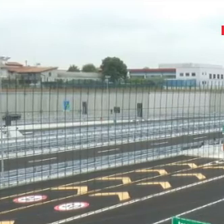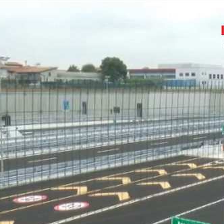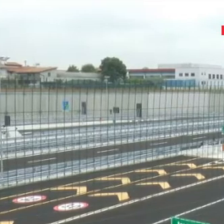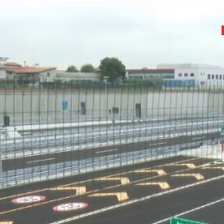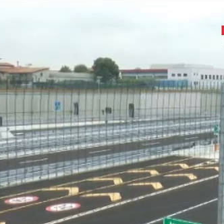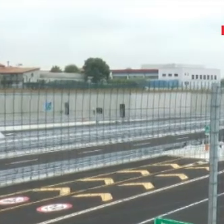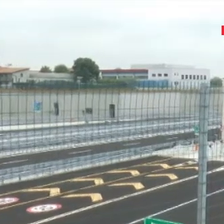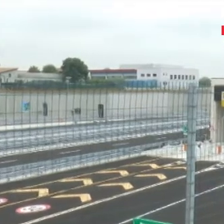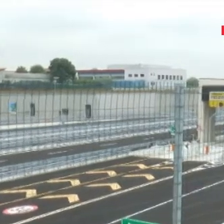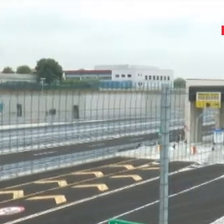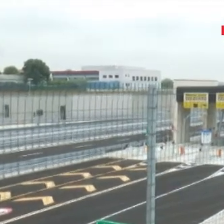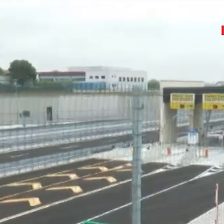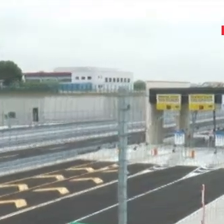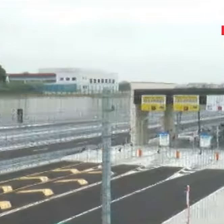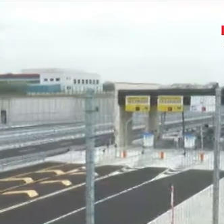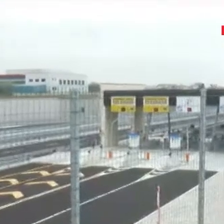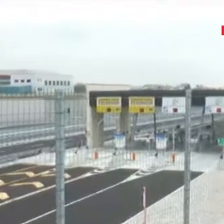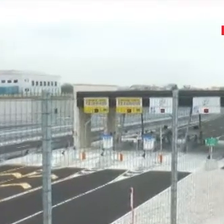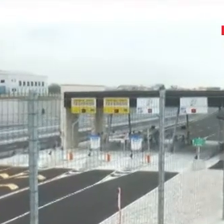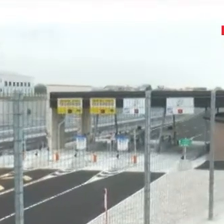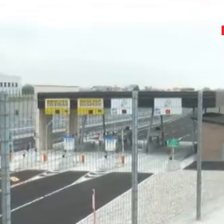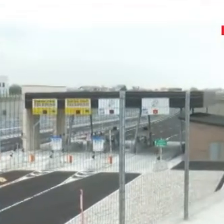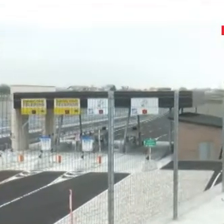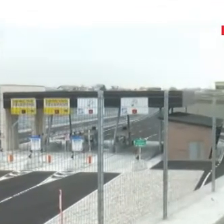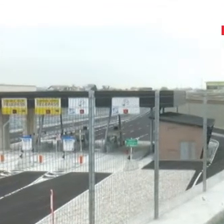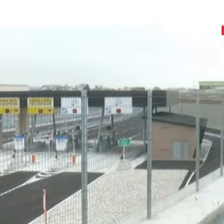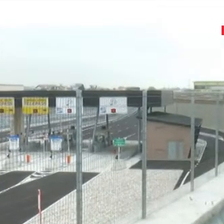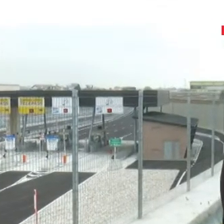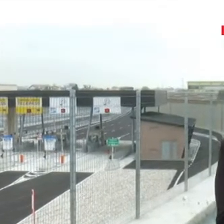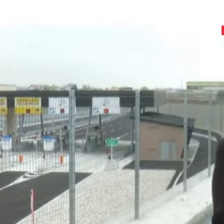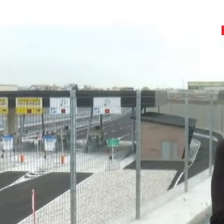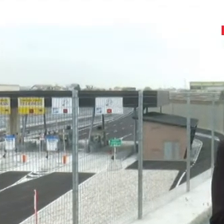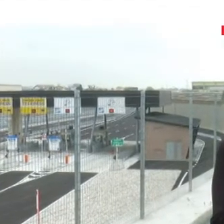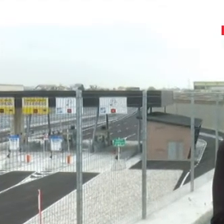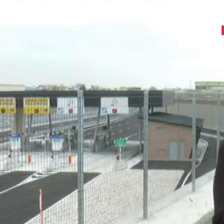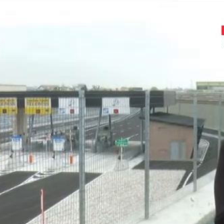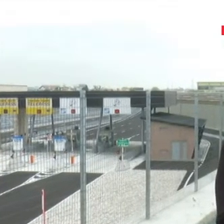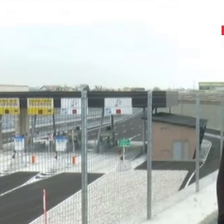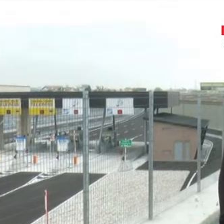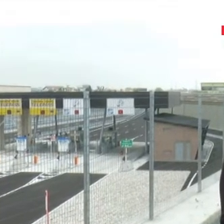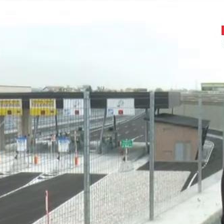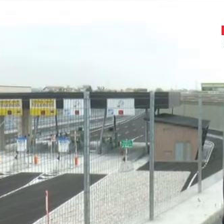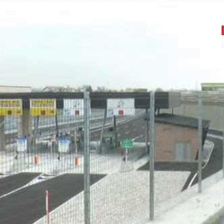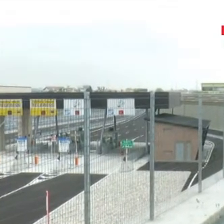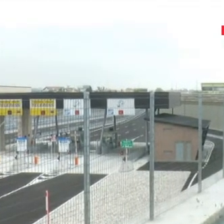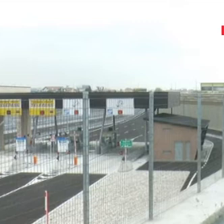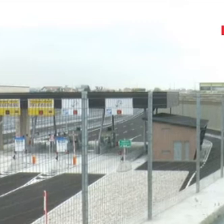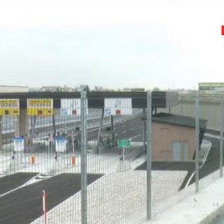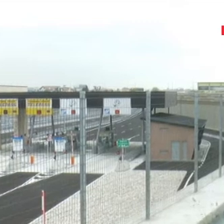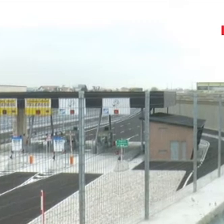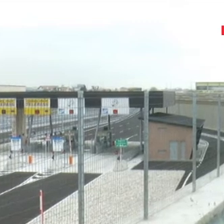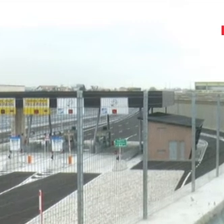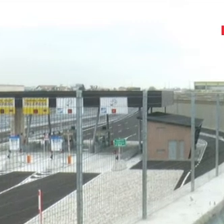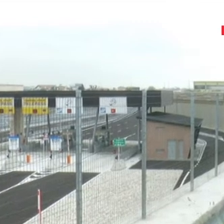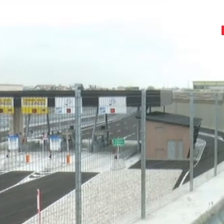C'è grande attesa per il prossimo venerdì 28 maggio per questa inaugurazione del nuovo tratto della superstrada